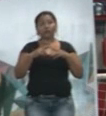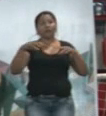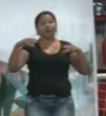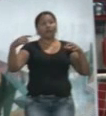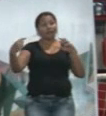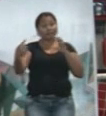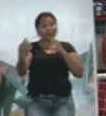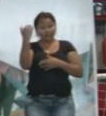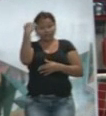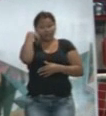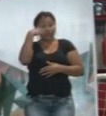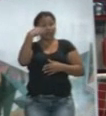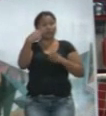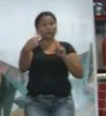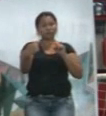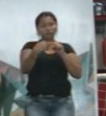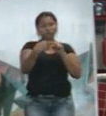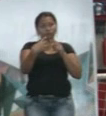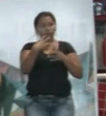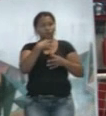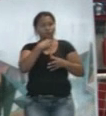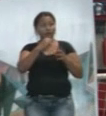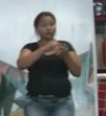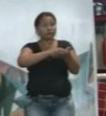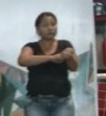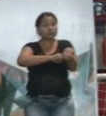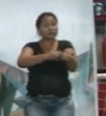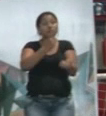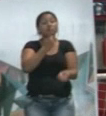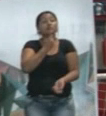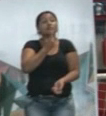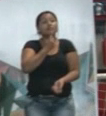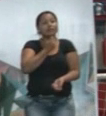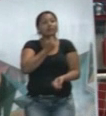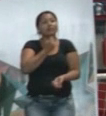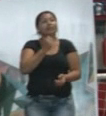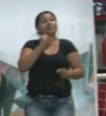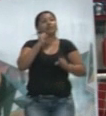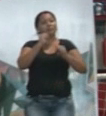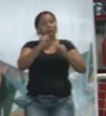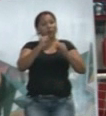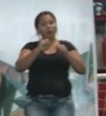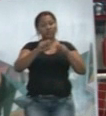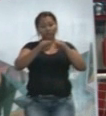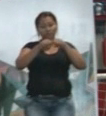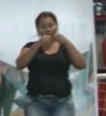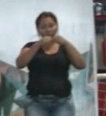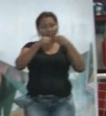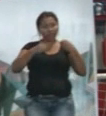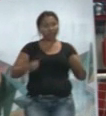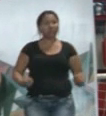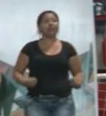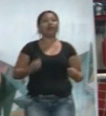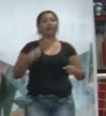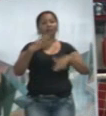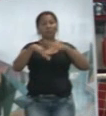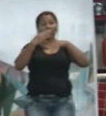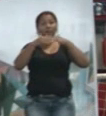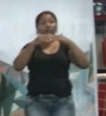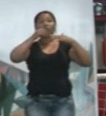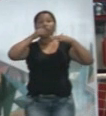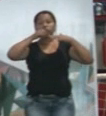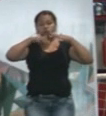vasos sanguíneos. E como ele se liga nos vasos sanguíneos, o que é que ele pode fazer? Destruir os vasos sanguíneos e gerar um processo de